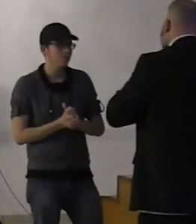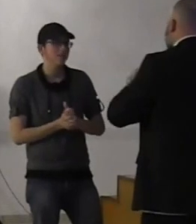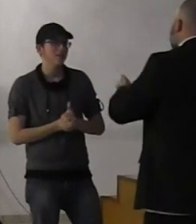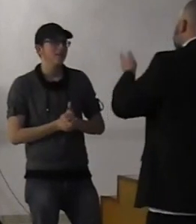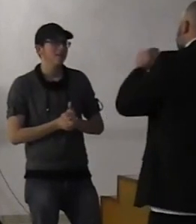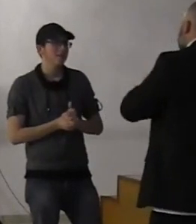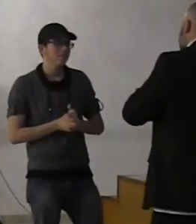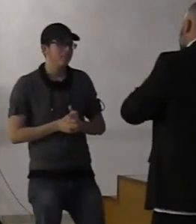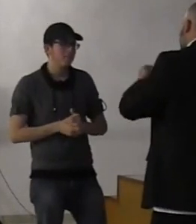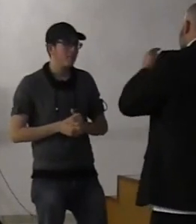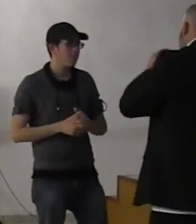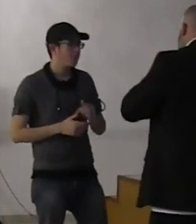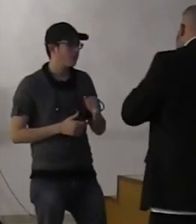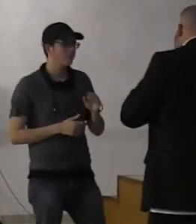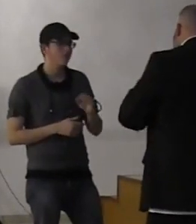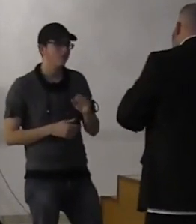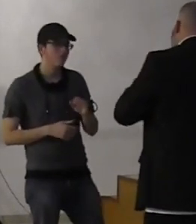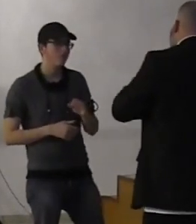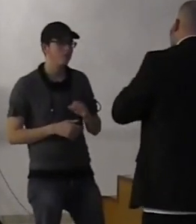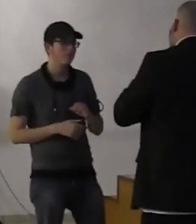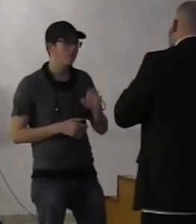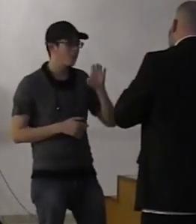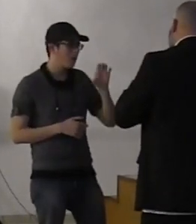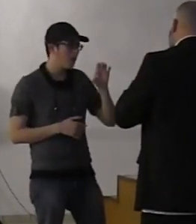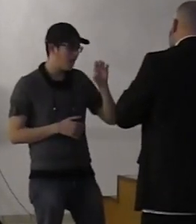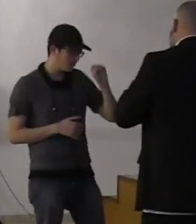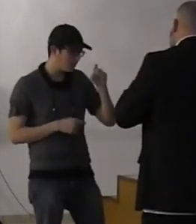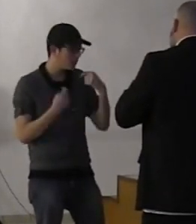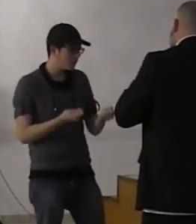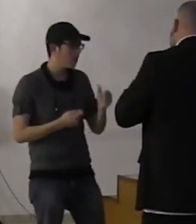Gut. Also es gibt keine Gottheit außer Allah.